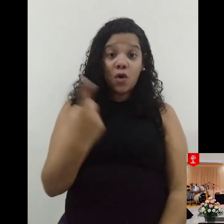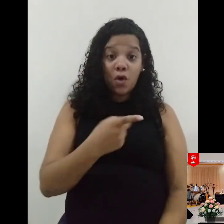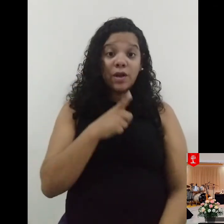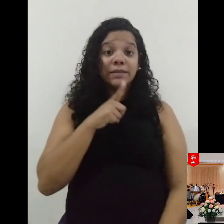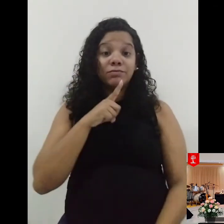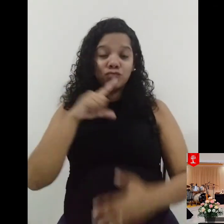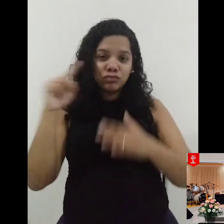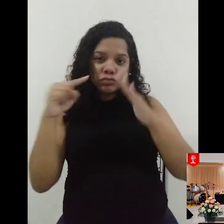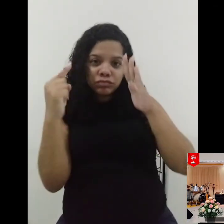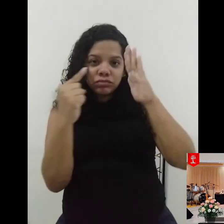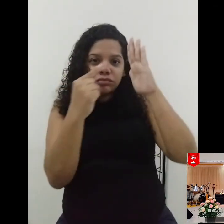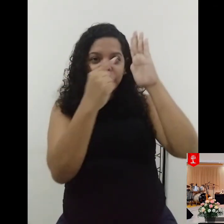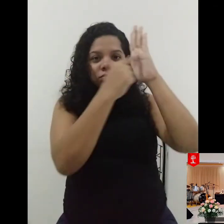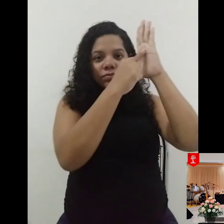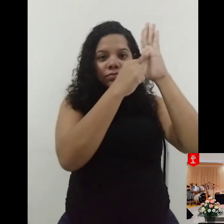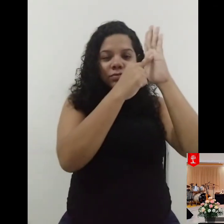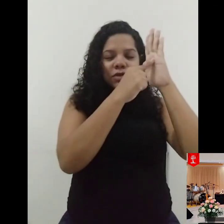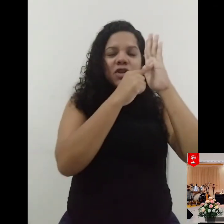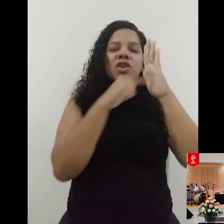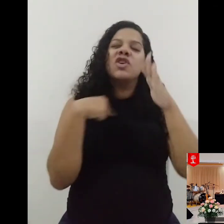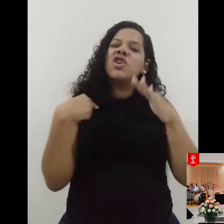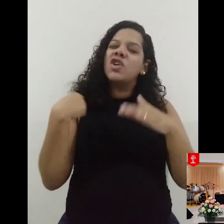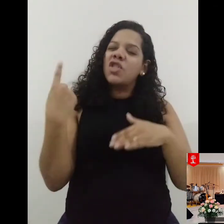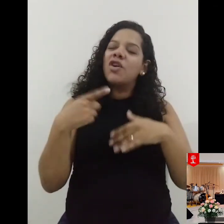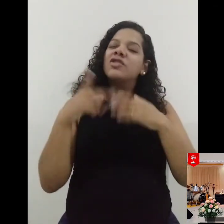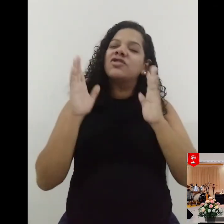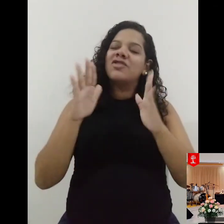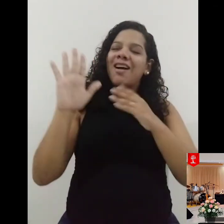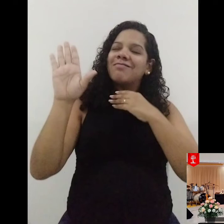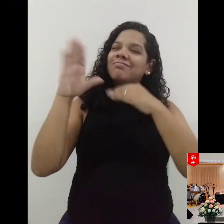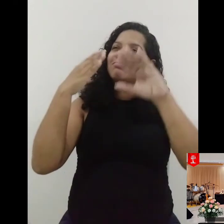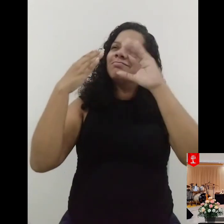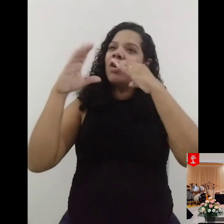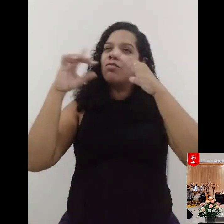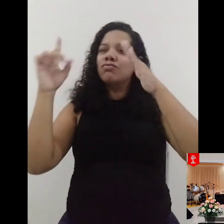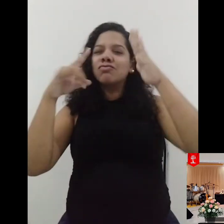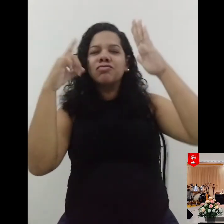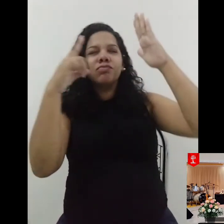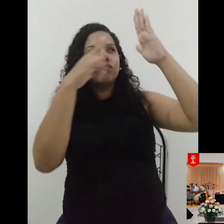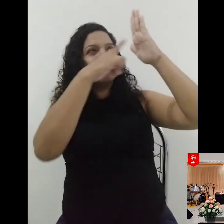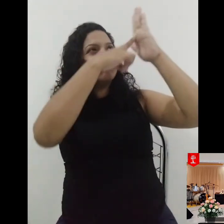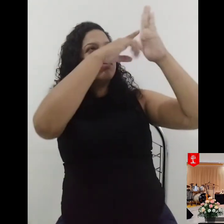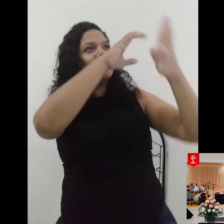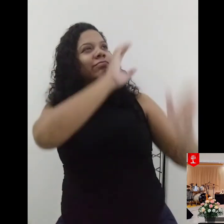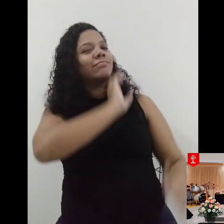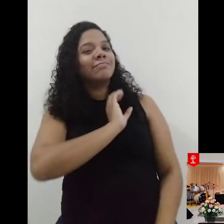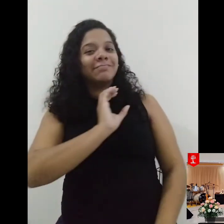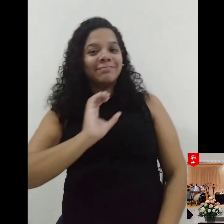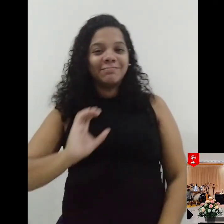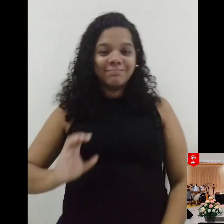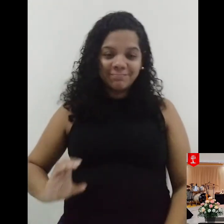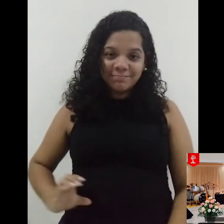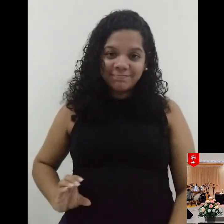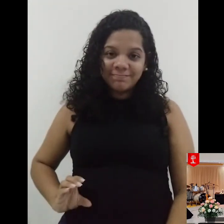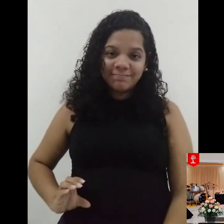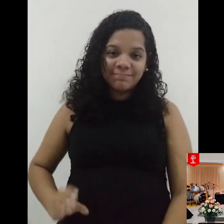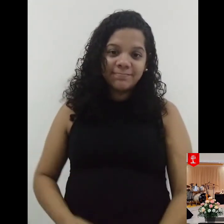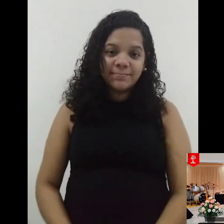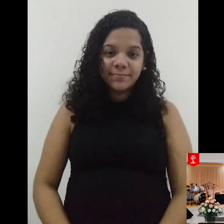quando comparamos as nossas vidas com aqueles que nós julgamos ser inferiores,